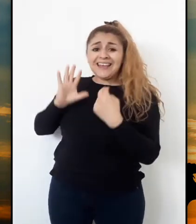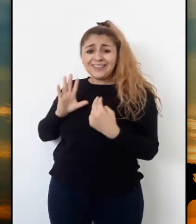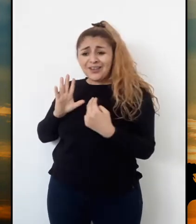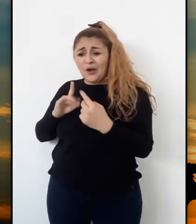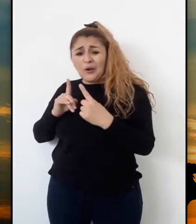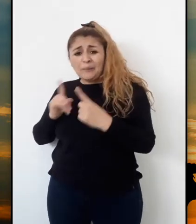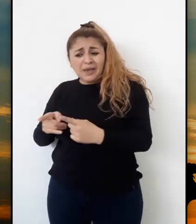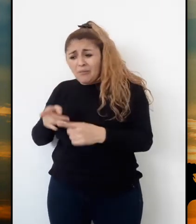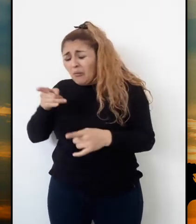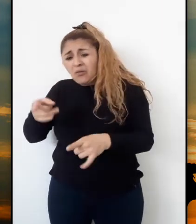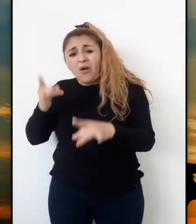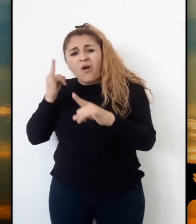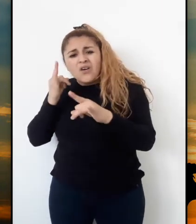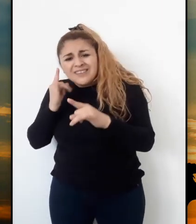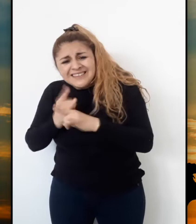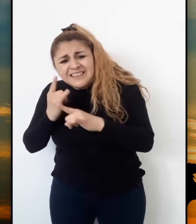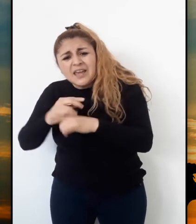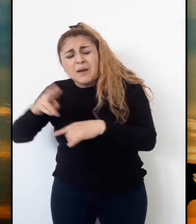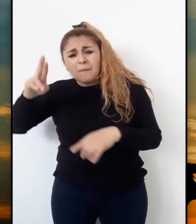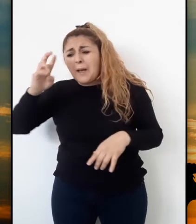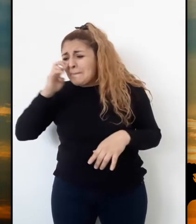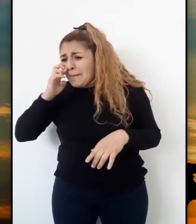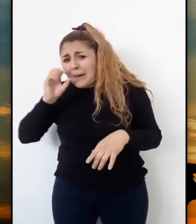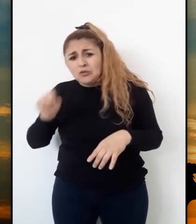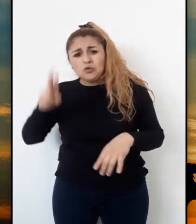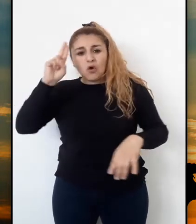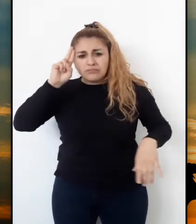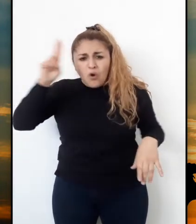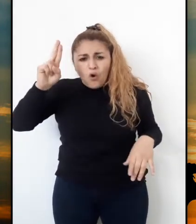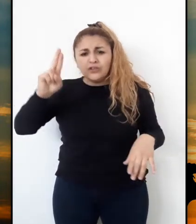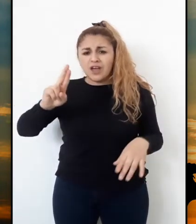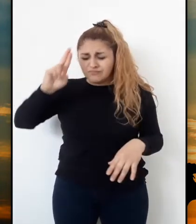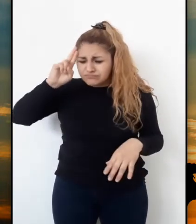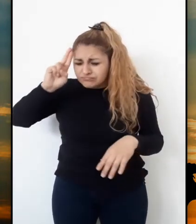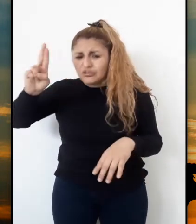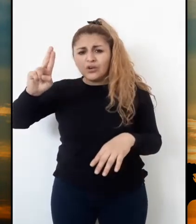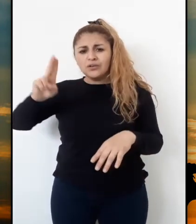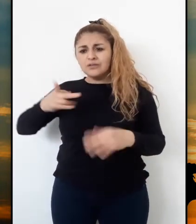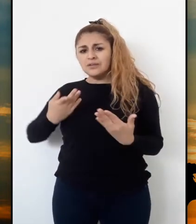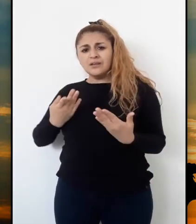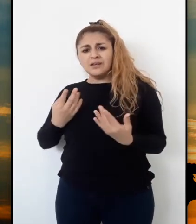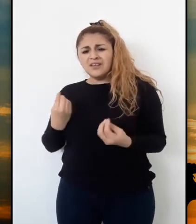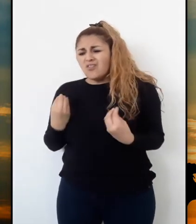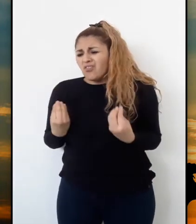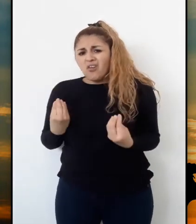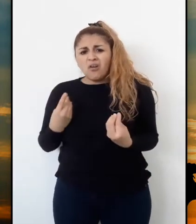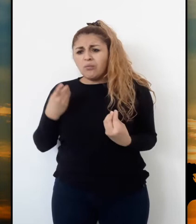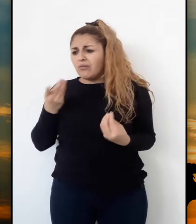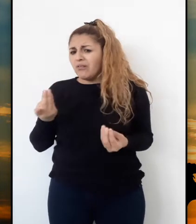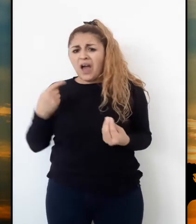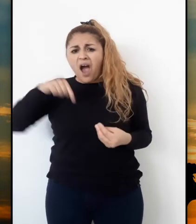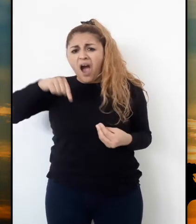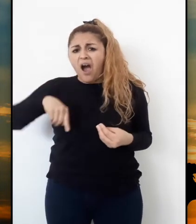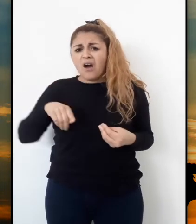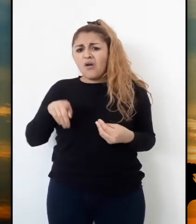perdonar a su familia. Qui a voulu le détruire. Que quiso destruirlo. Puis apprendre à ne pas